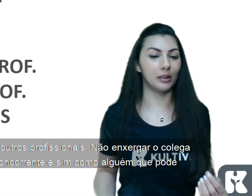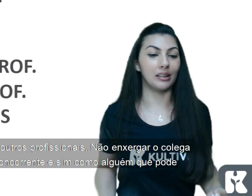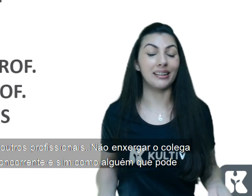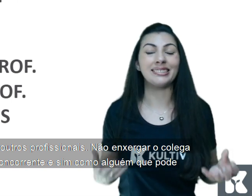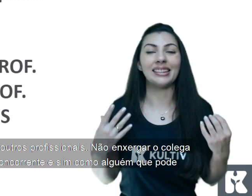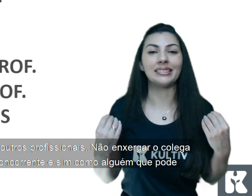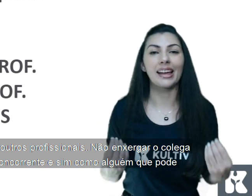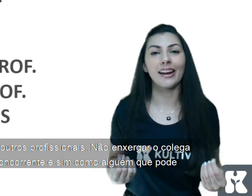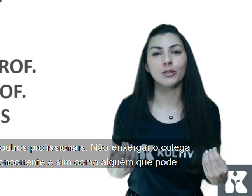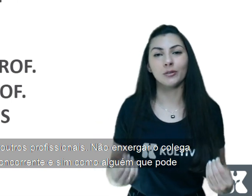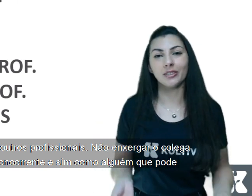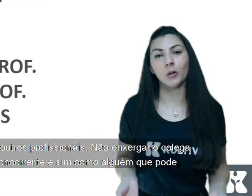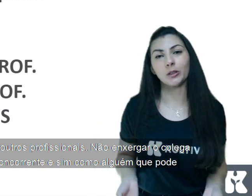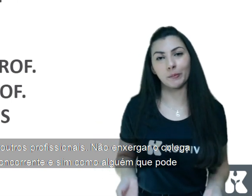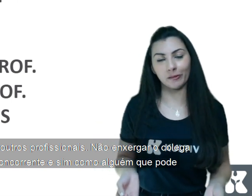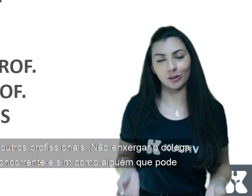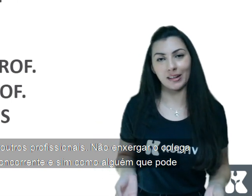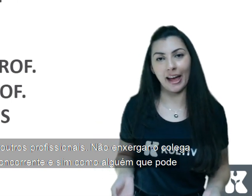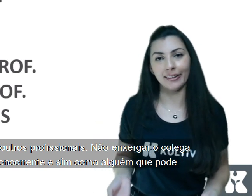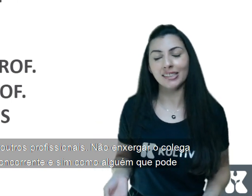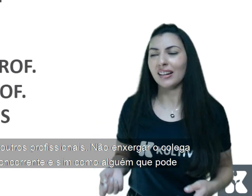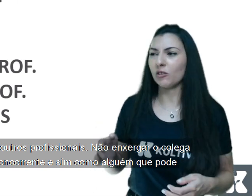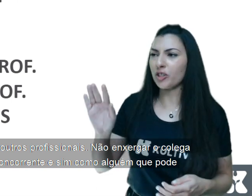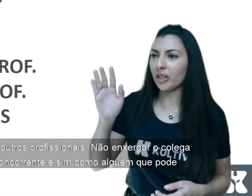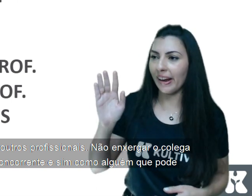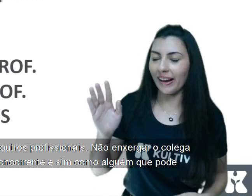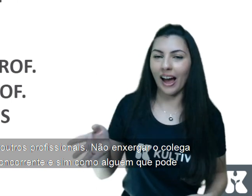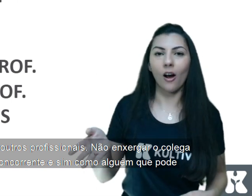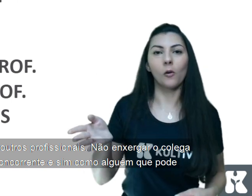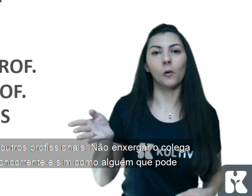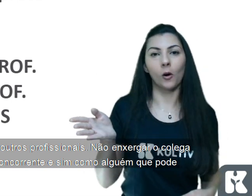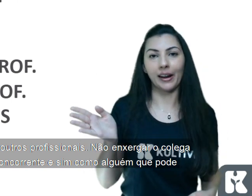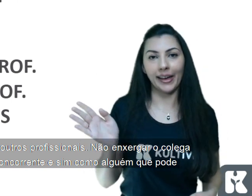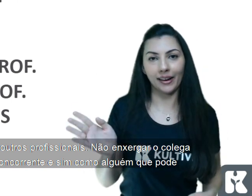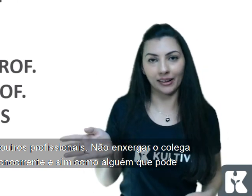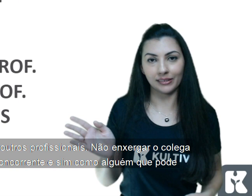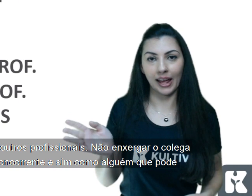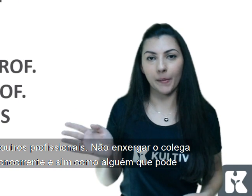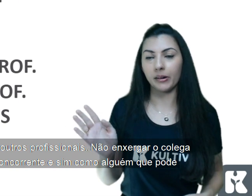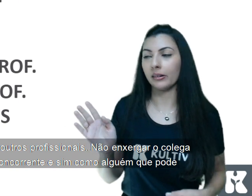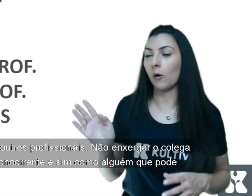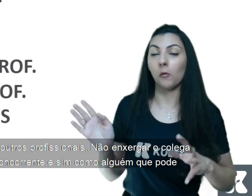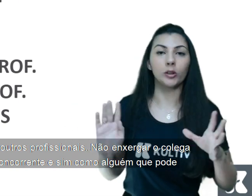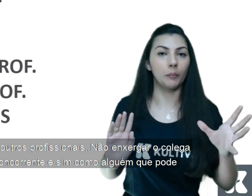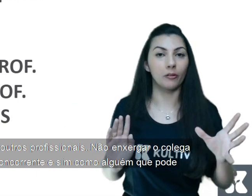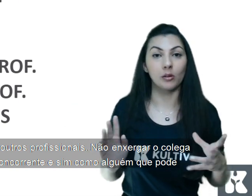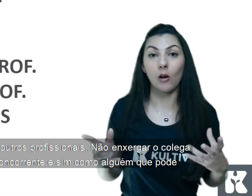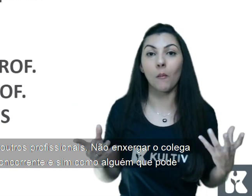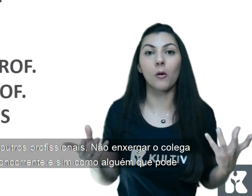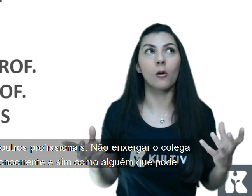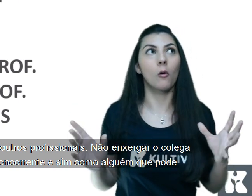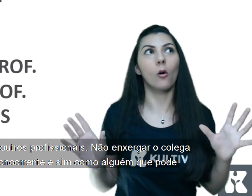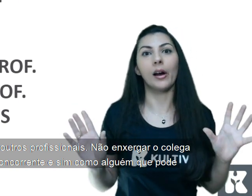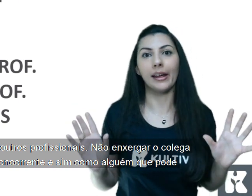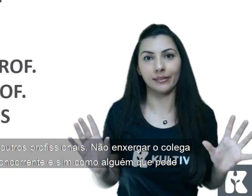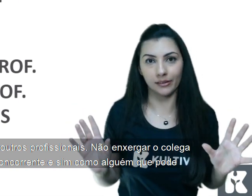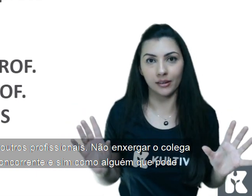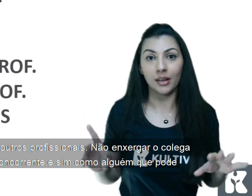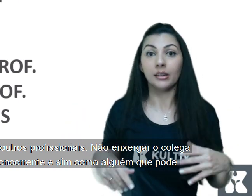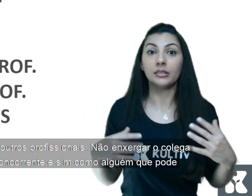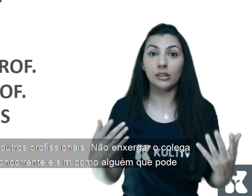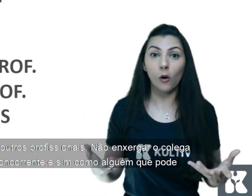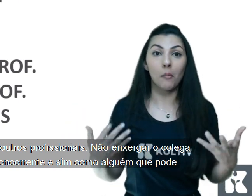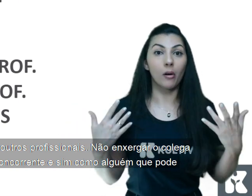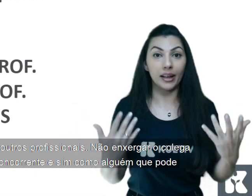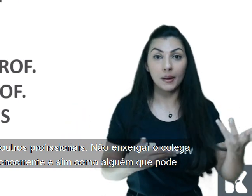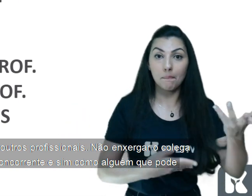muito importante, aceitar a ajuda de outros profissionais, não enxergar o colega, intérprete ou o outro profissional como concorrente,